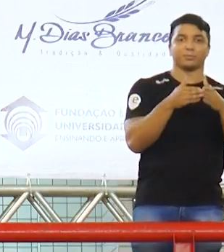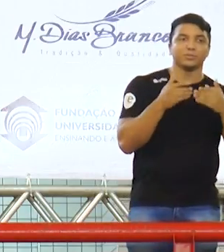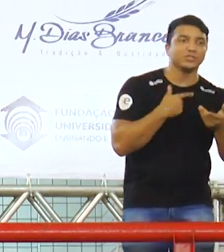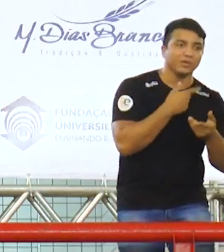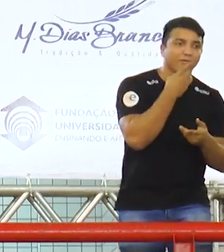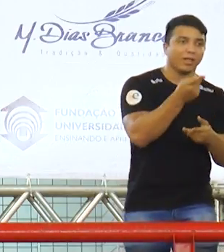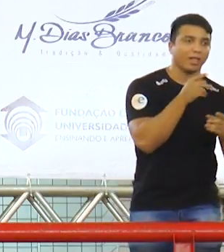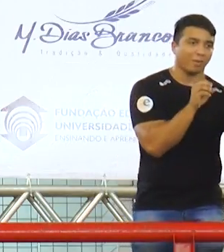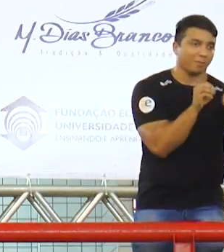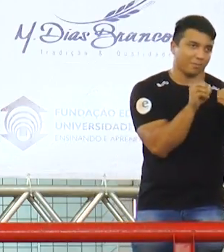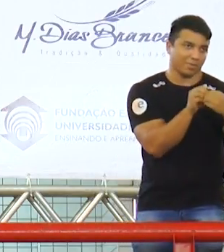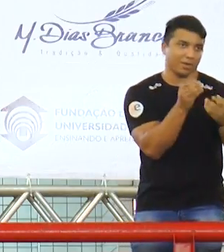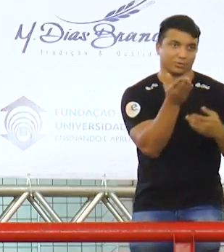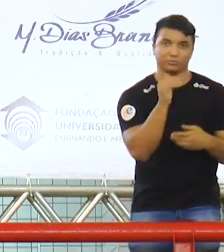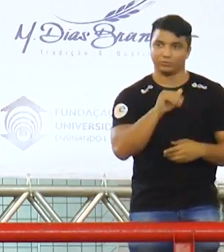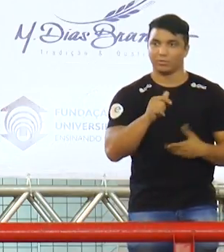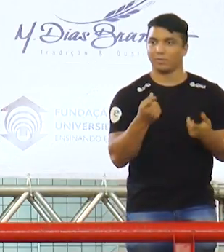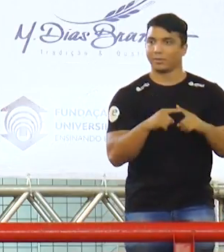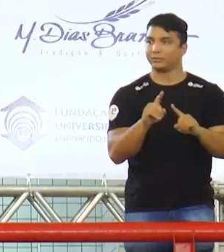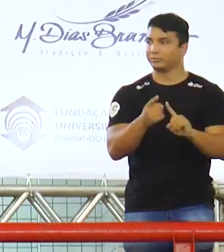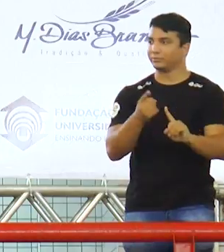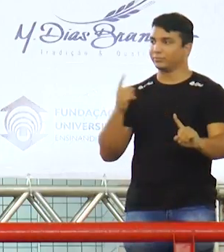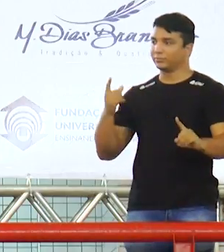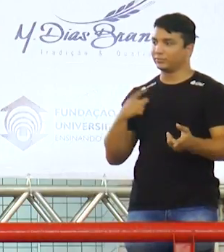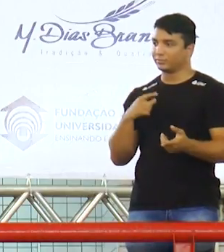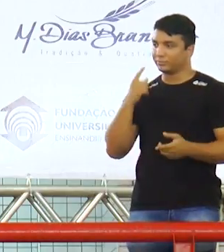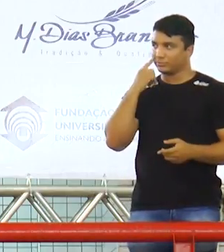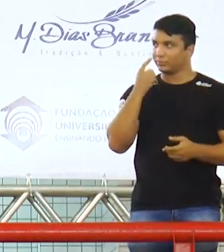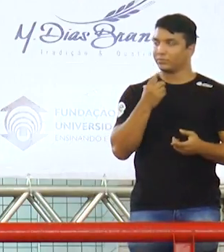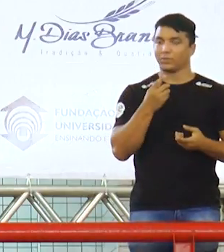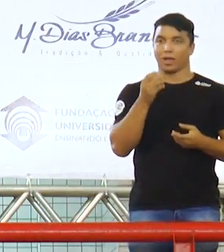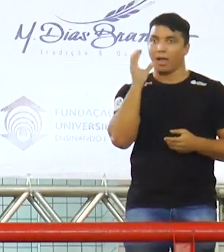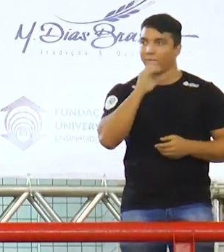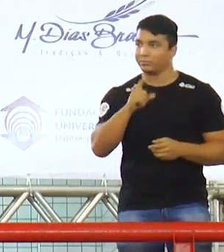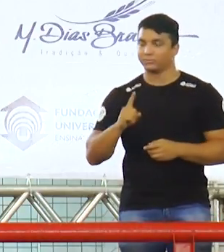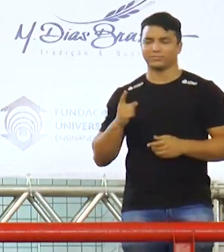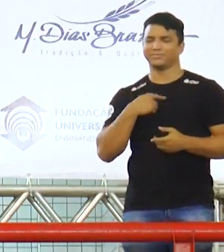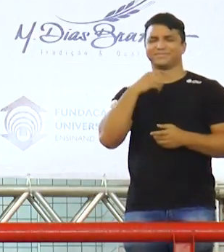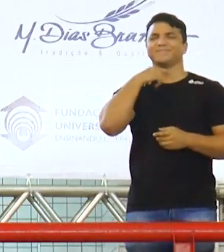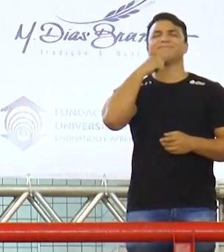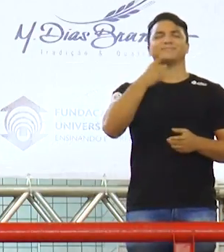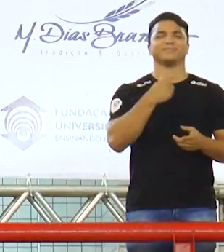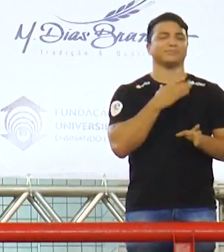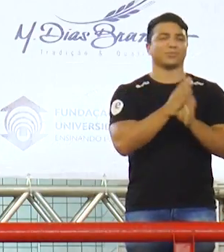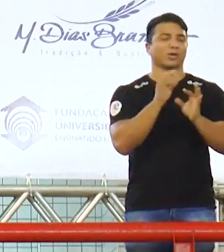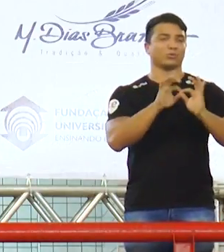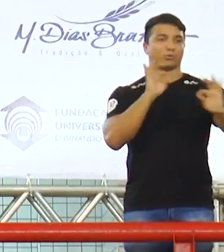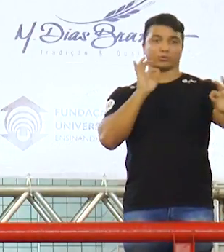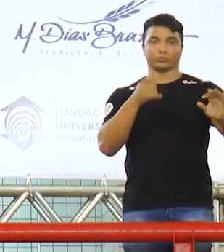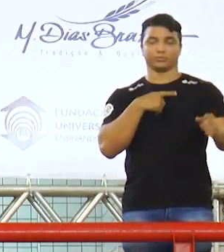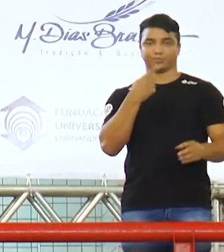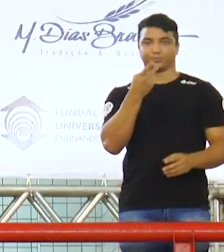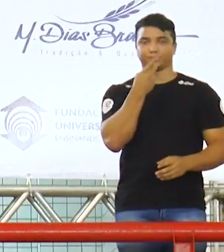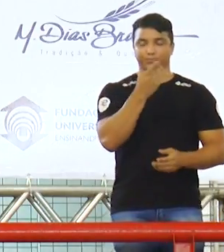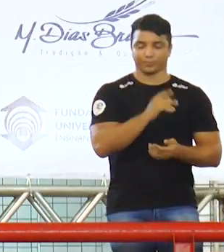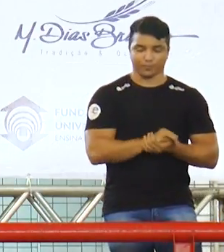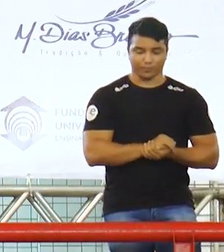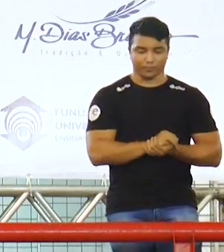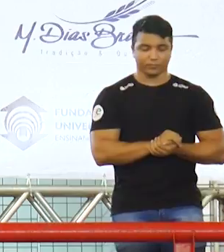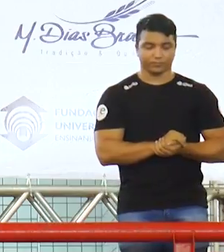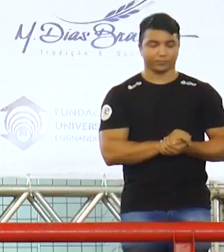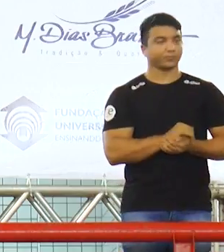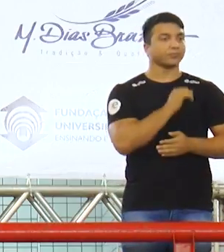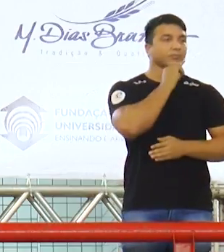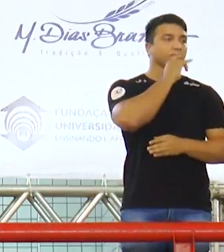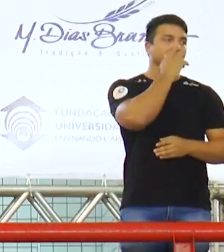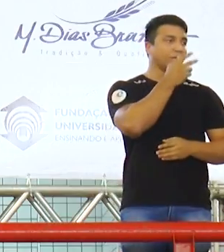mais baixo, eu chamava alguém, mas não dá mais, a não ser que a pessoa suba aqui correndo, mas não dá mais, mas eu vou falar por você.